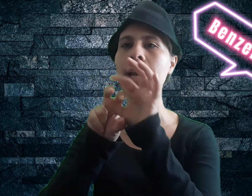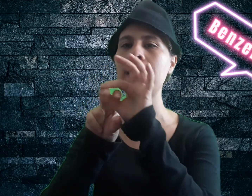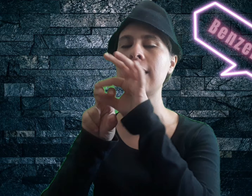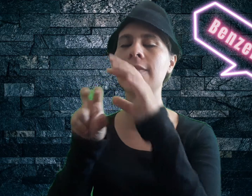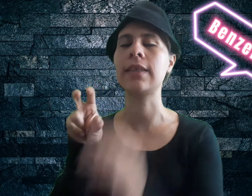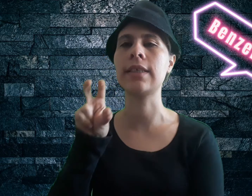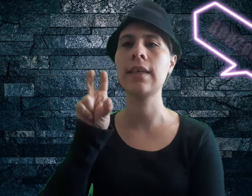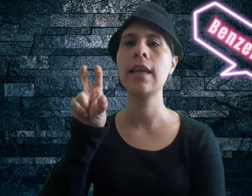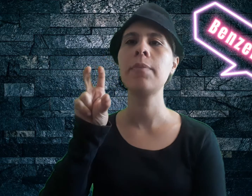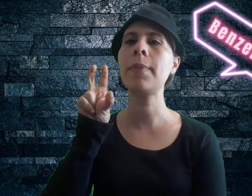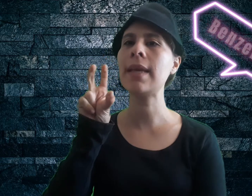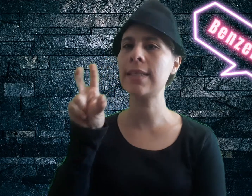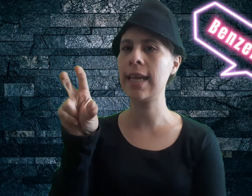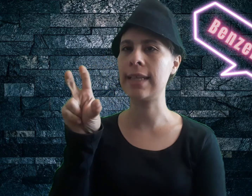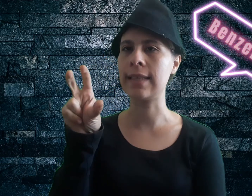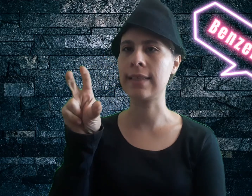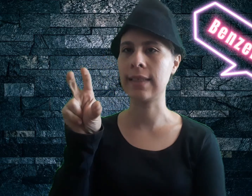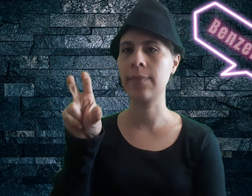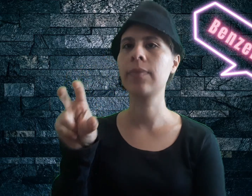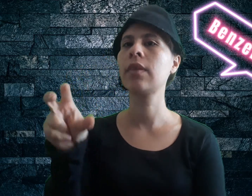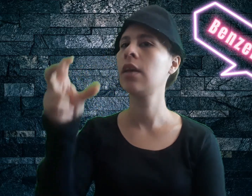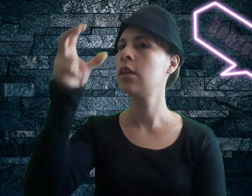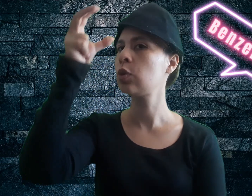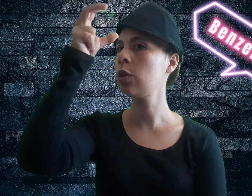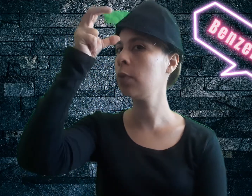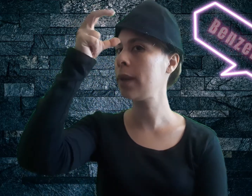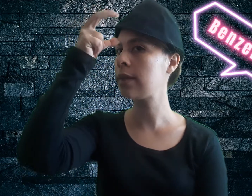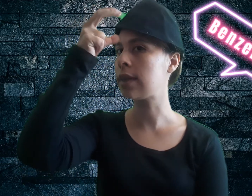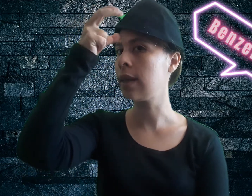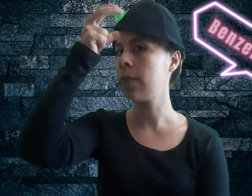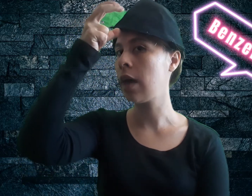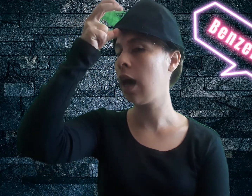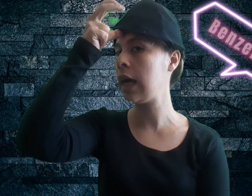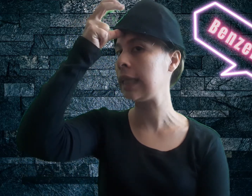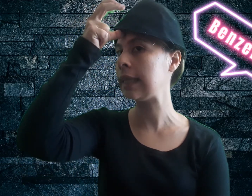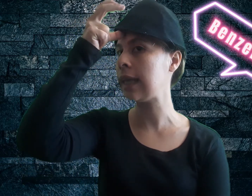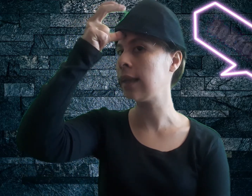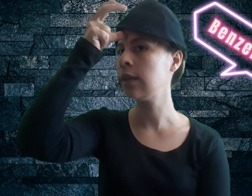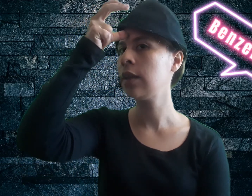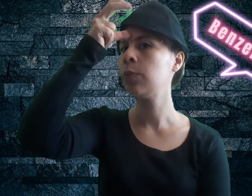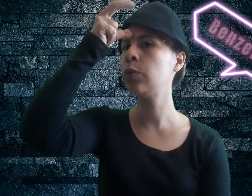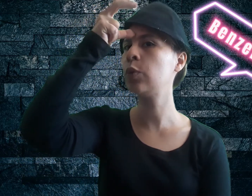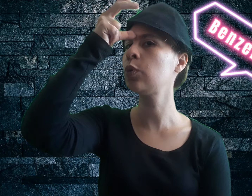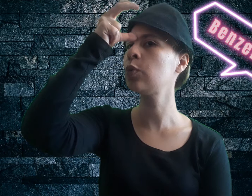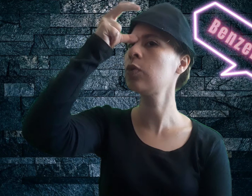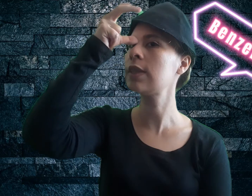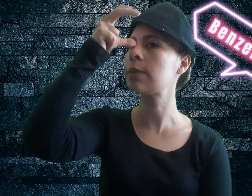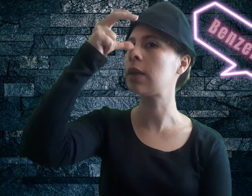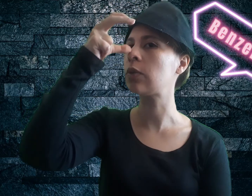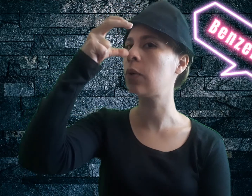eklemlerden kıvırdık. Bir pençe elde ettik. Sonra bu pençeyi alından burnun uç kısmına doğru